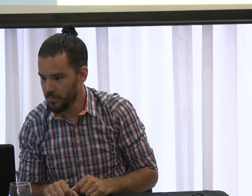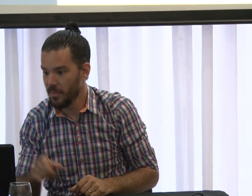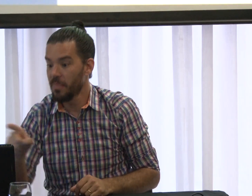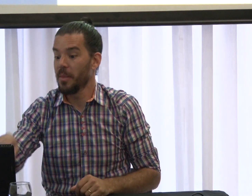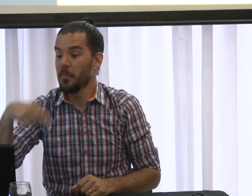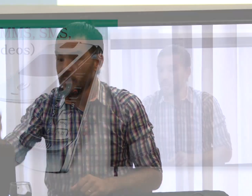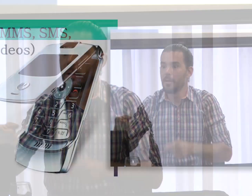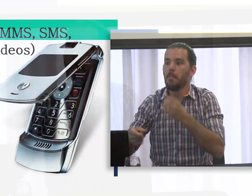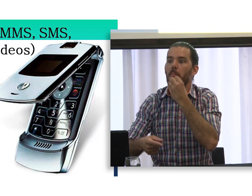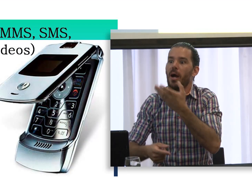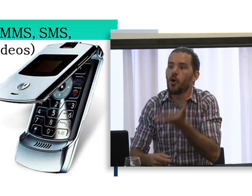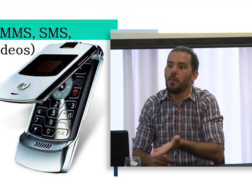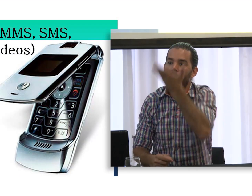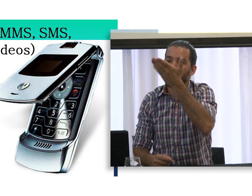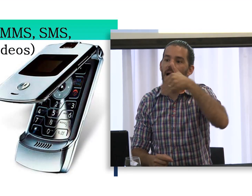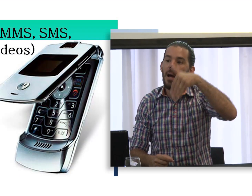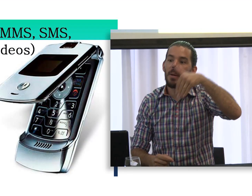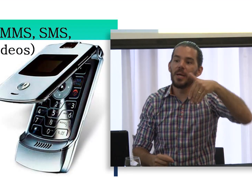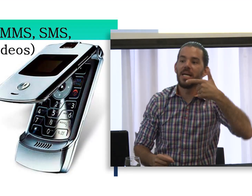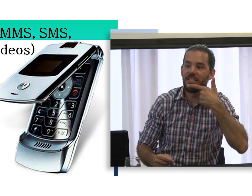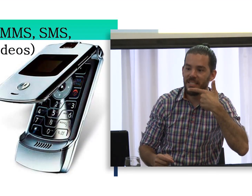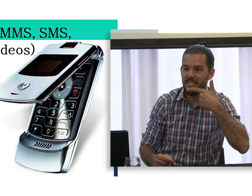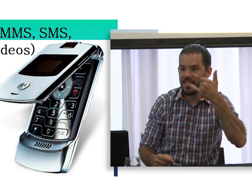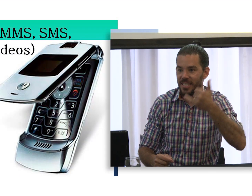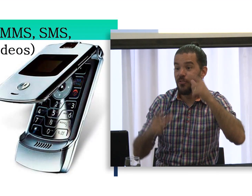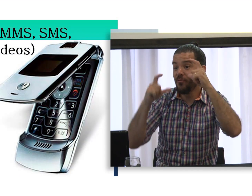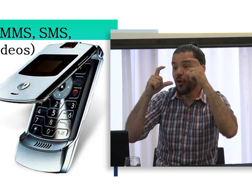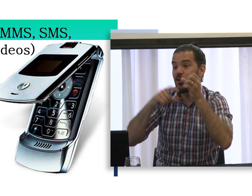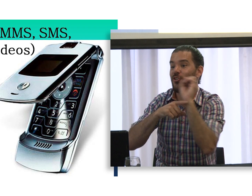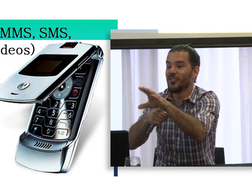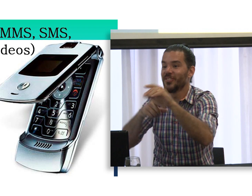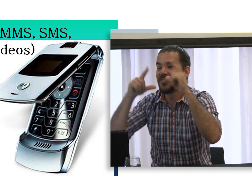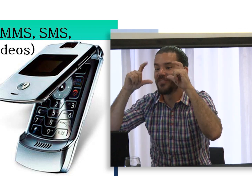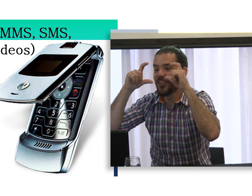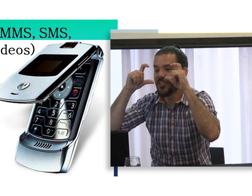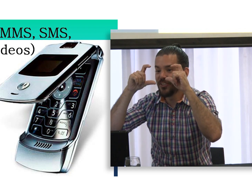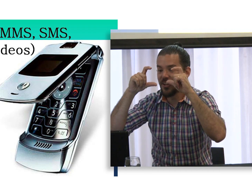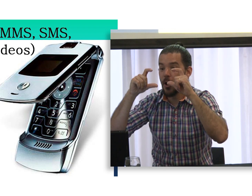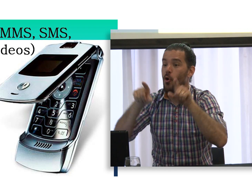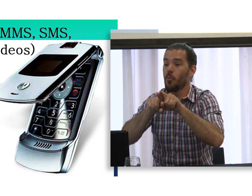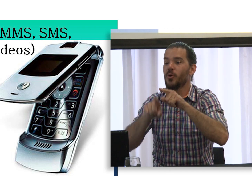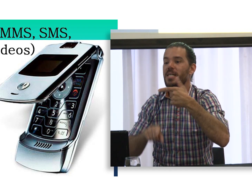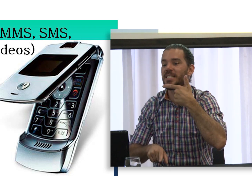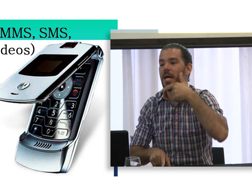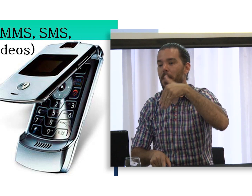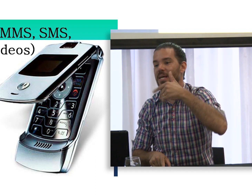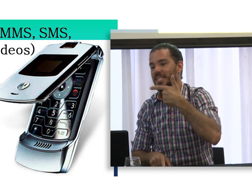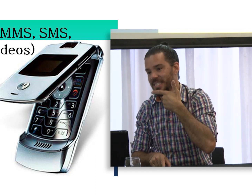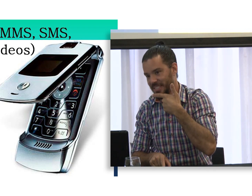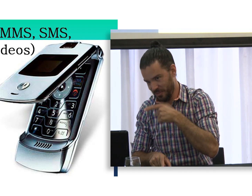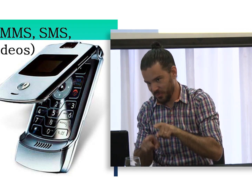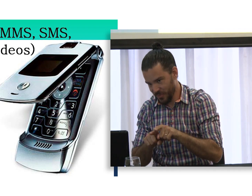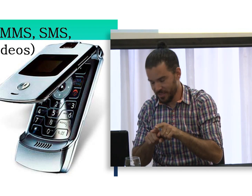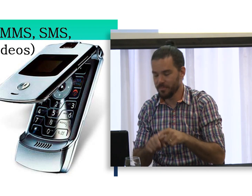mejor. Bueno, después aumentó el nivel de los celulares, que se podía mandar fotos, eran